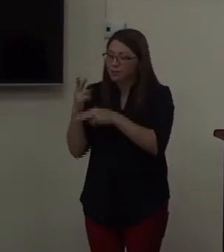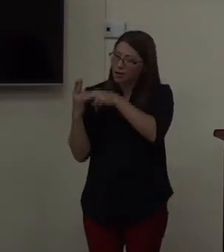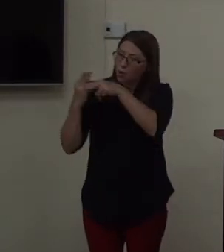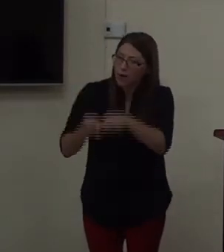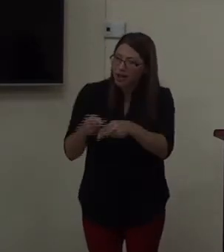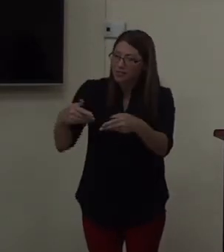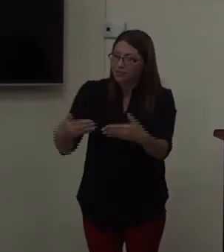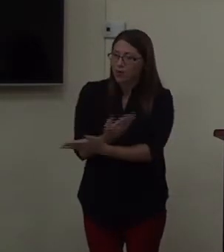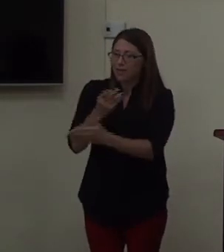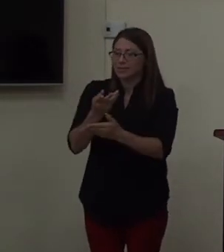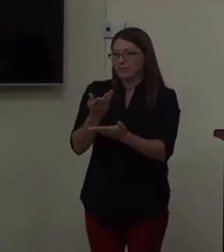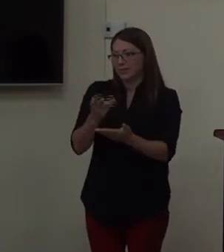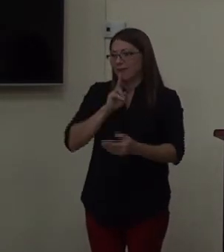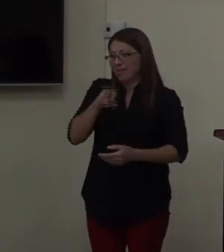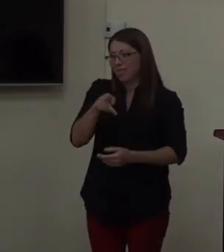comunidades.